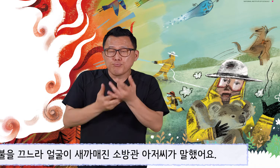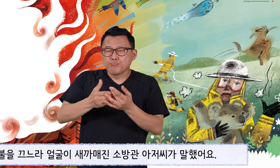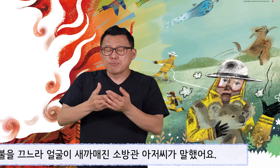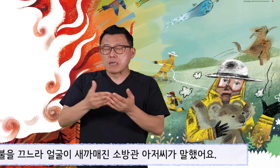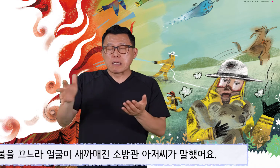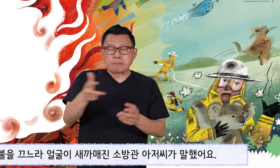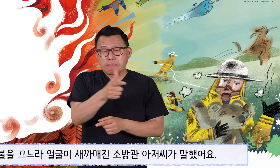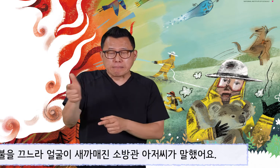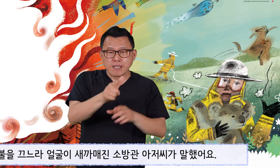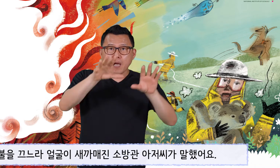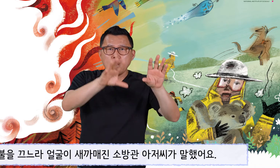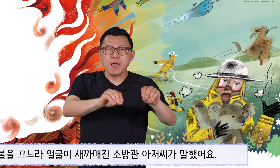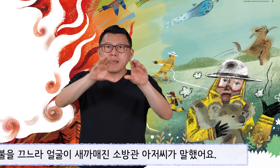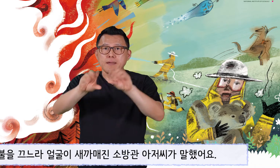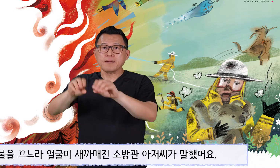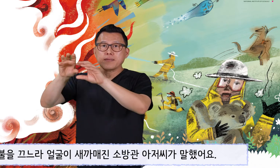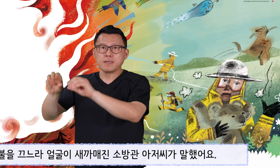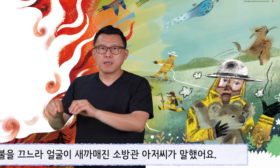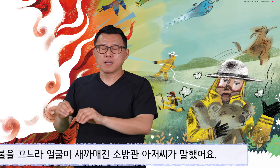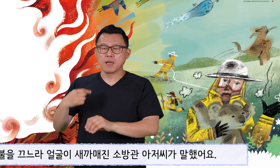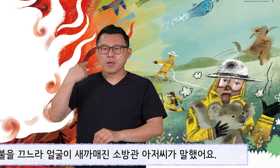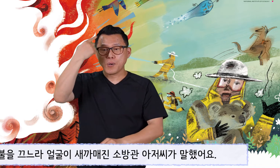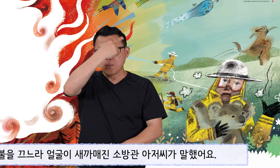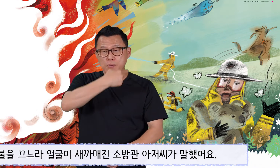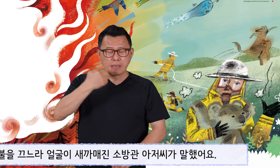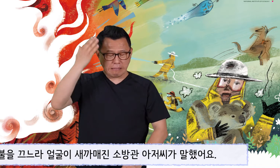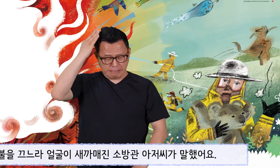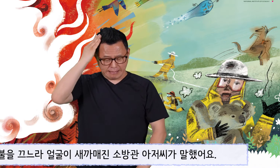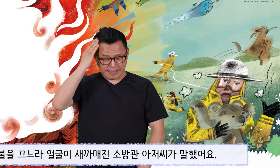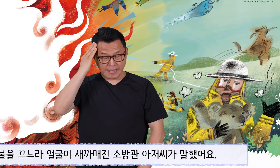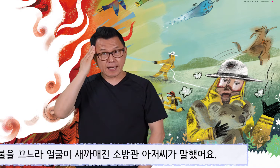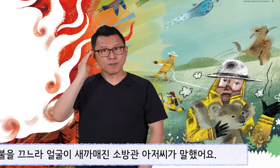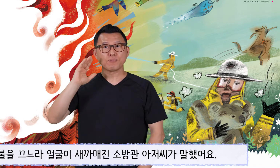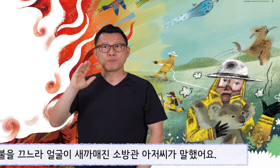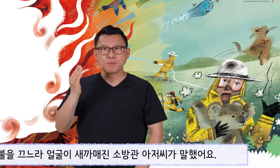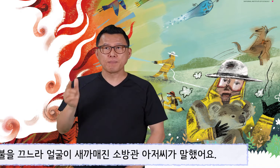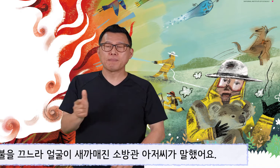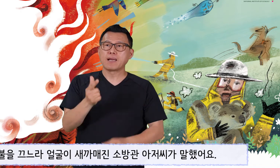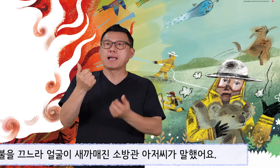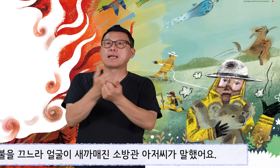불을 끄느라 얼굴이 새까매진 소방관 아저씨가 말했어요.